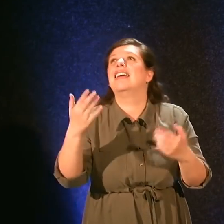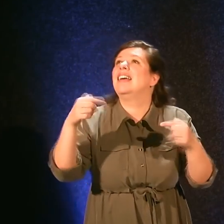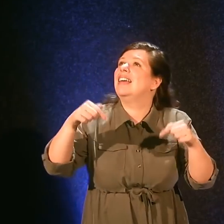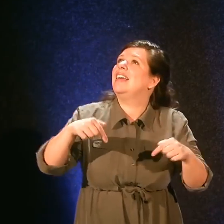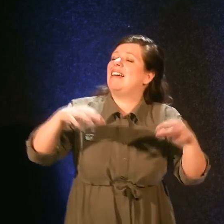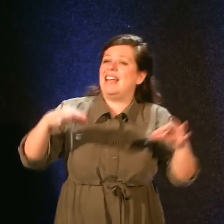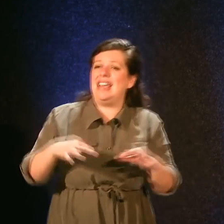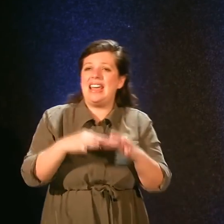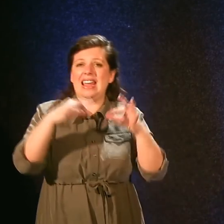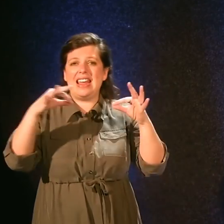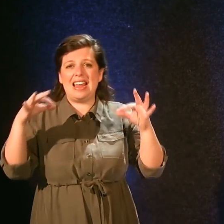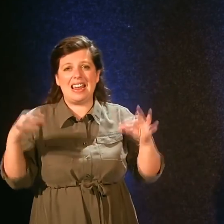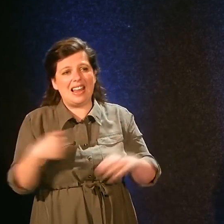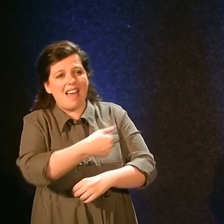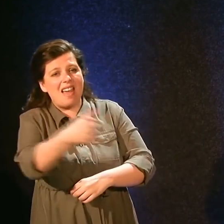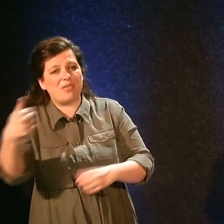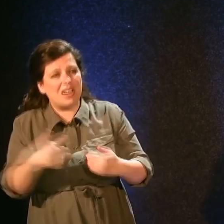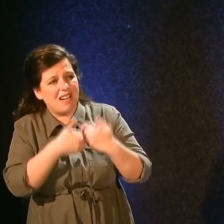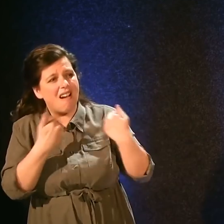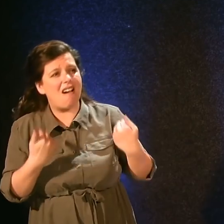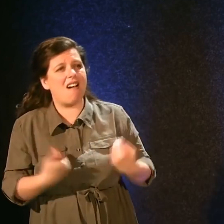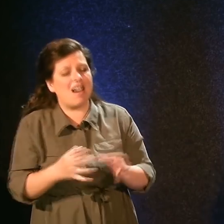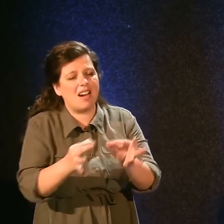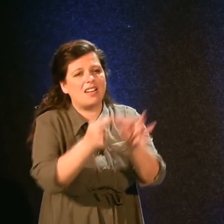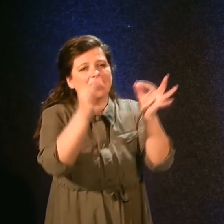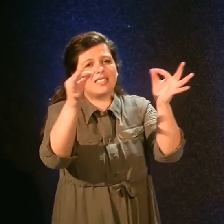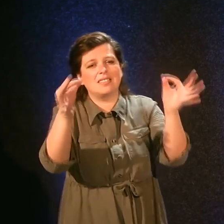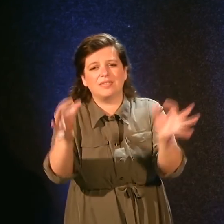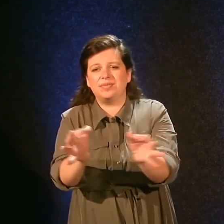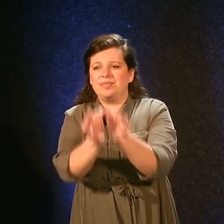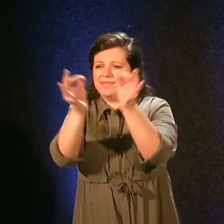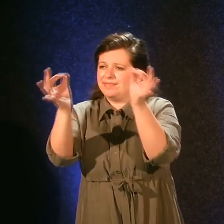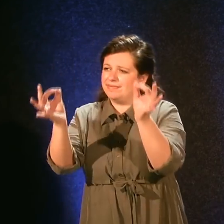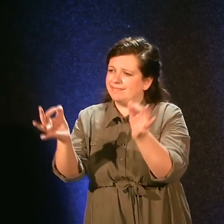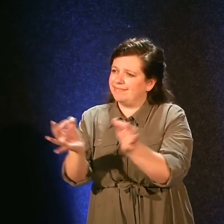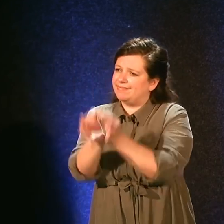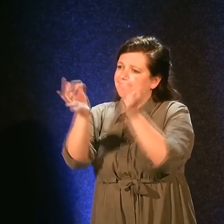healing every heart. I worship you.